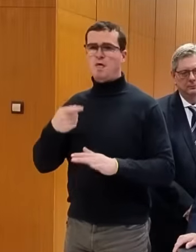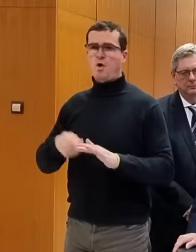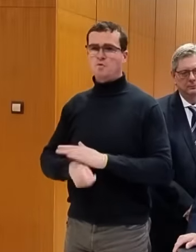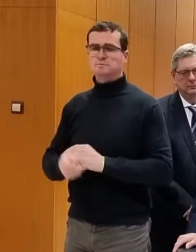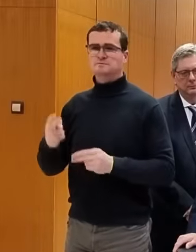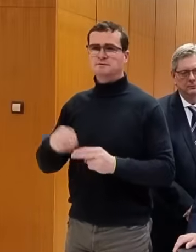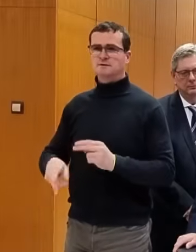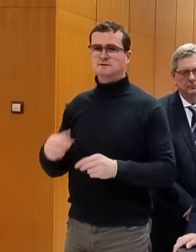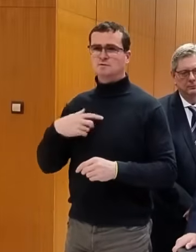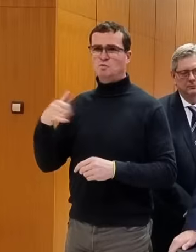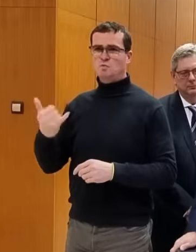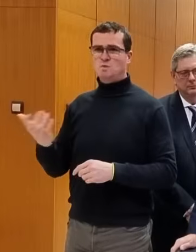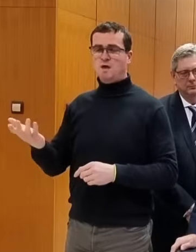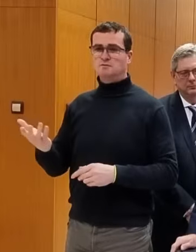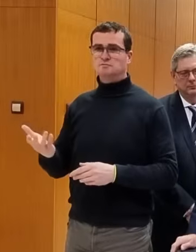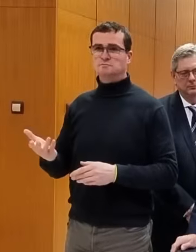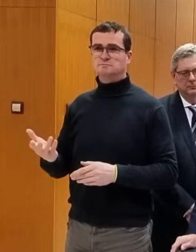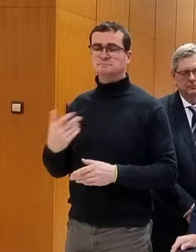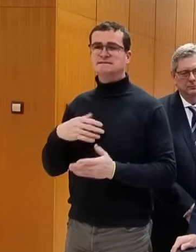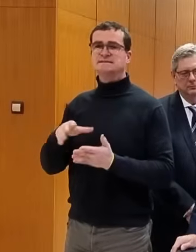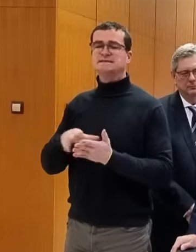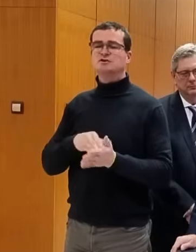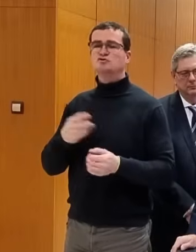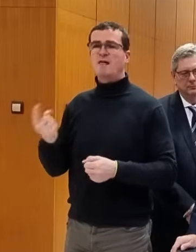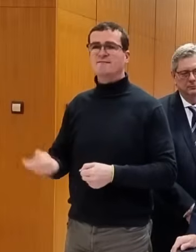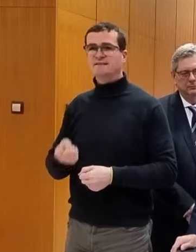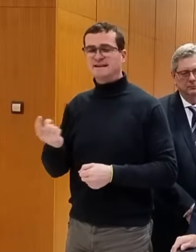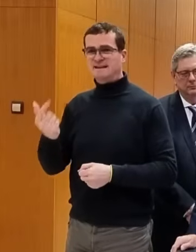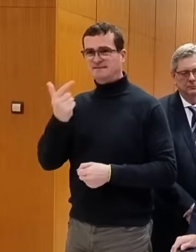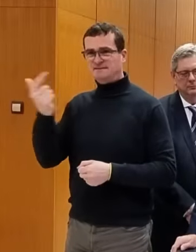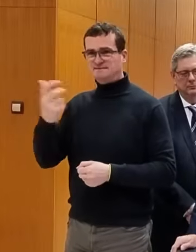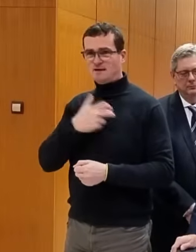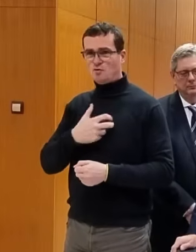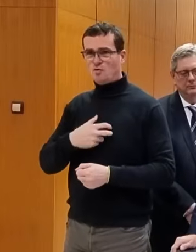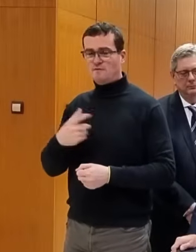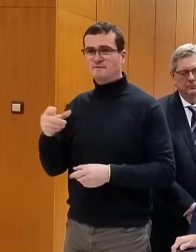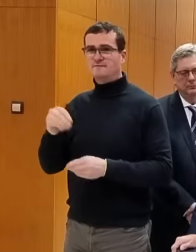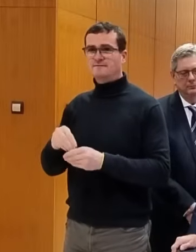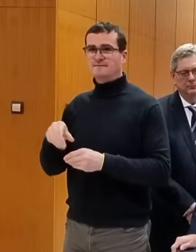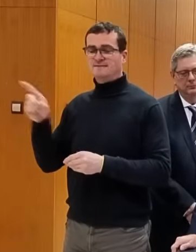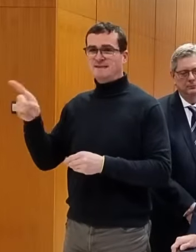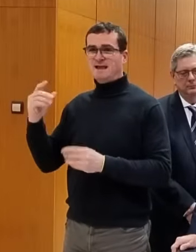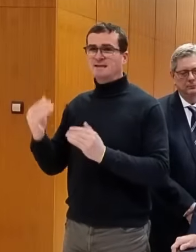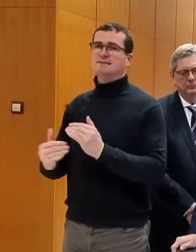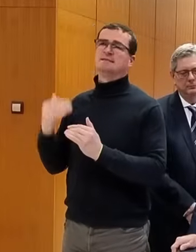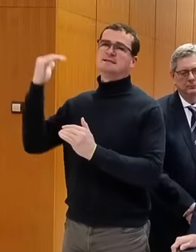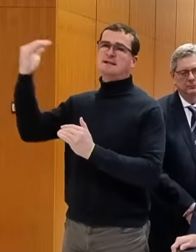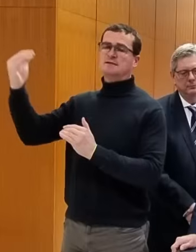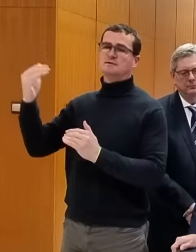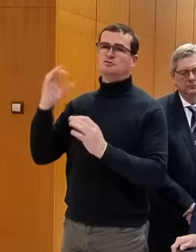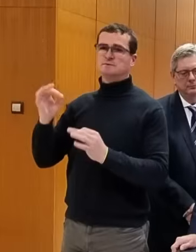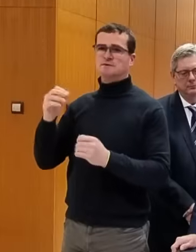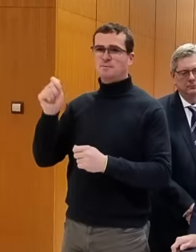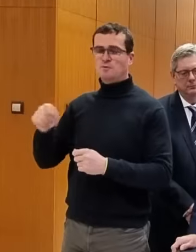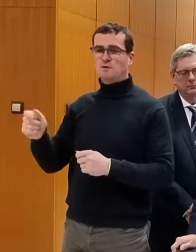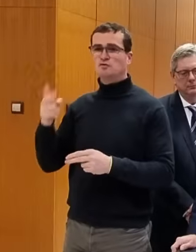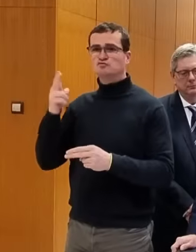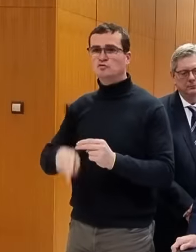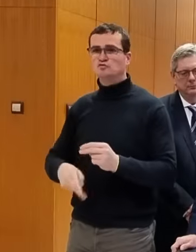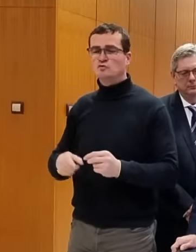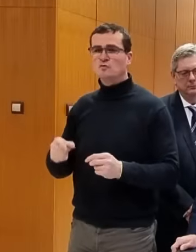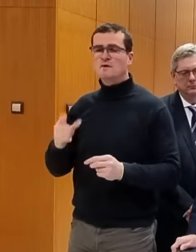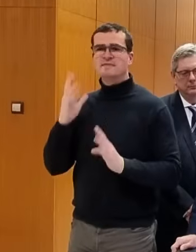hovoríte o prípade Juda. Začala vydieraním 22 rokov, takto vlastne nadkvalifikovali úrad špeciálnej prokuratúry a skončilo